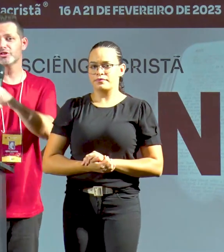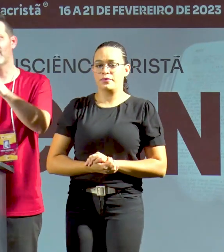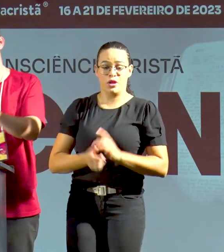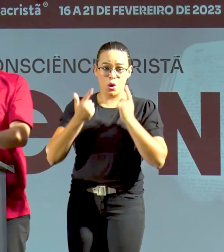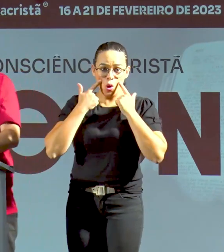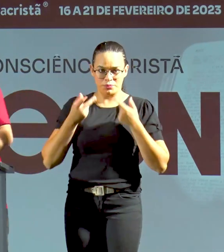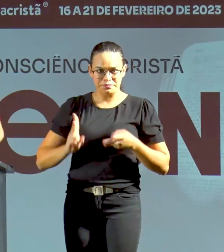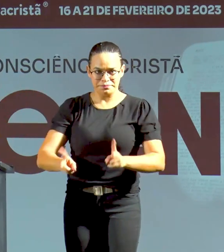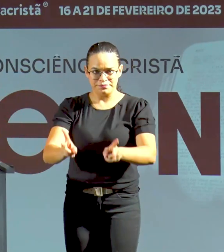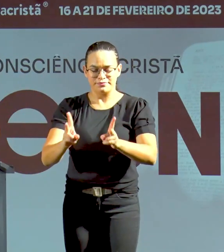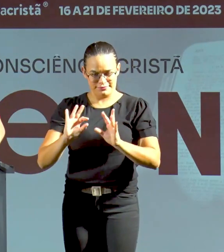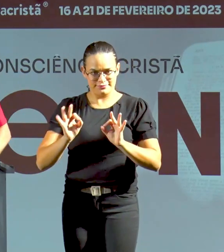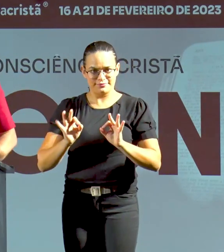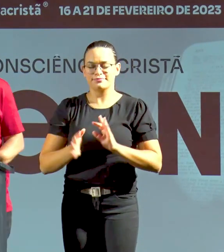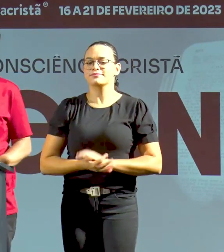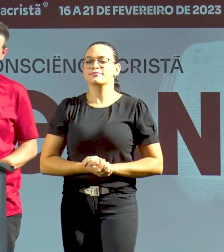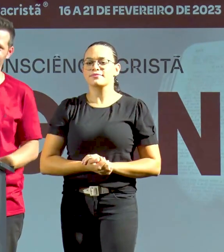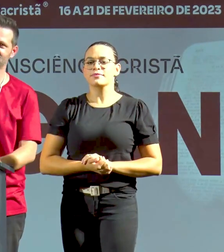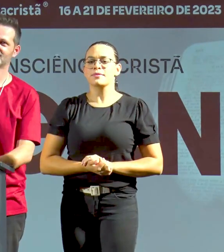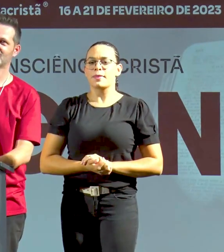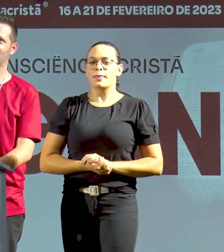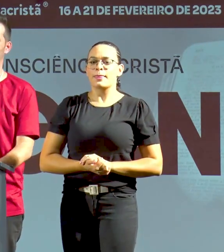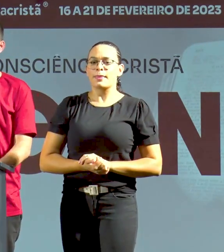vamos continuar vamos continuar